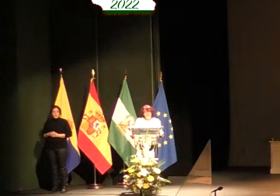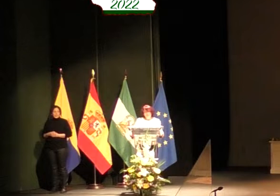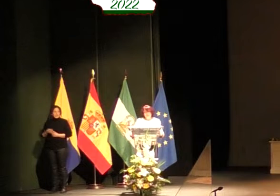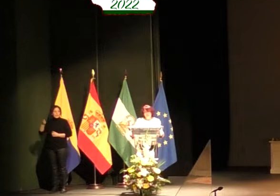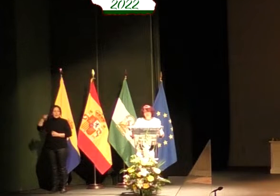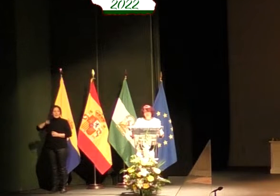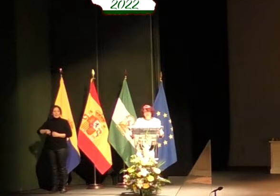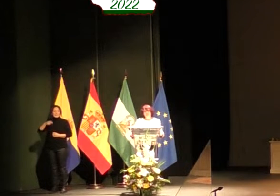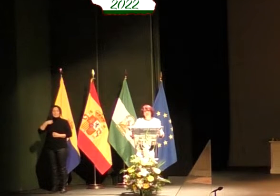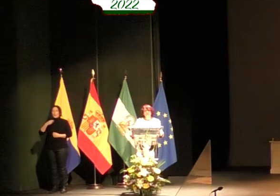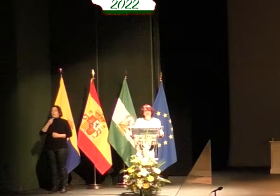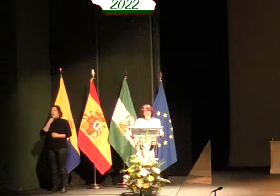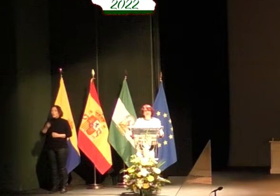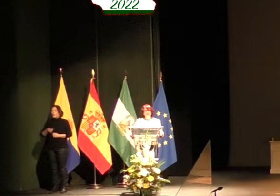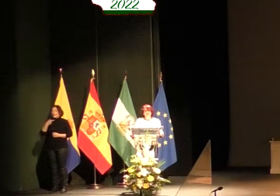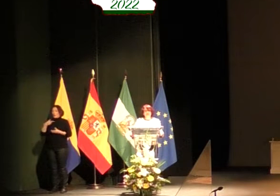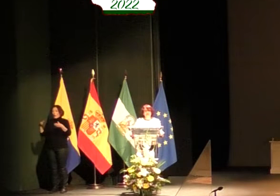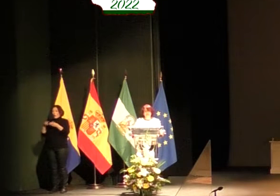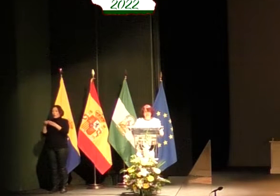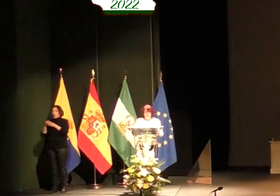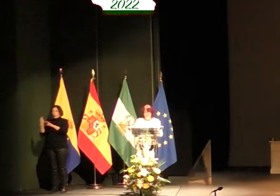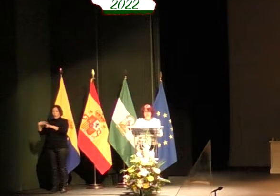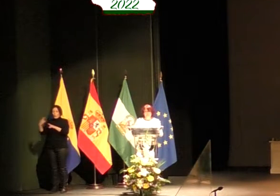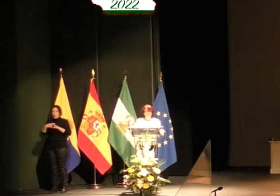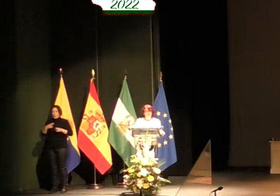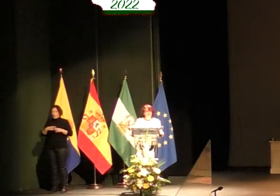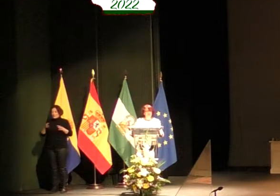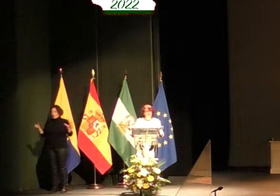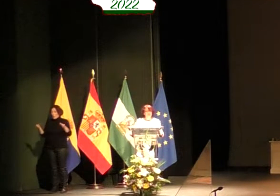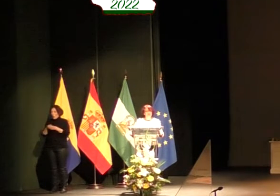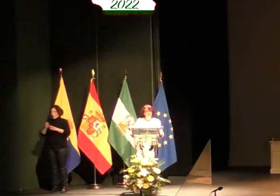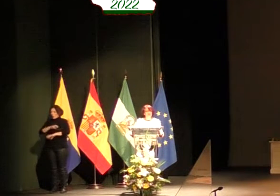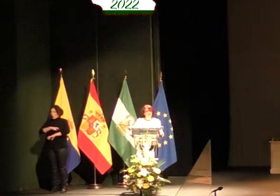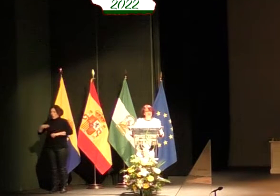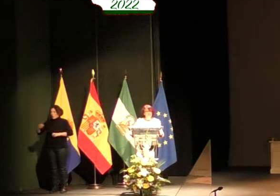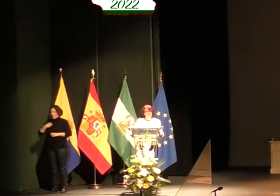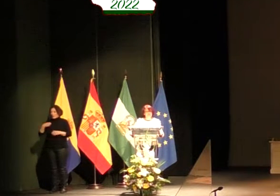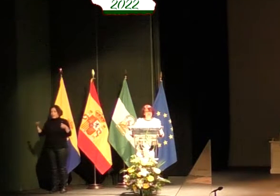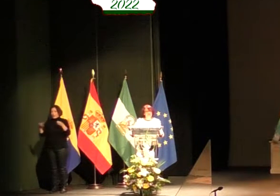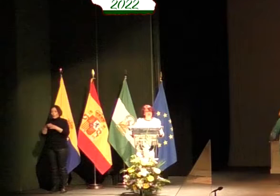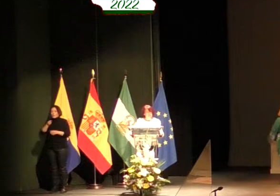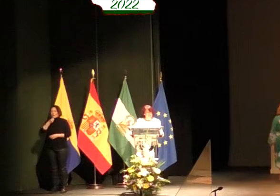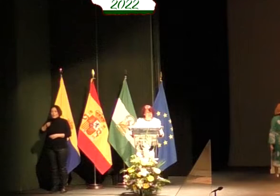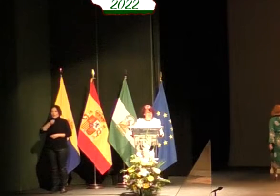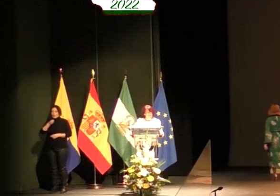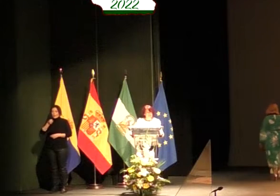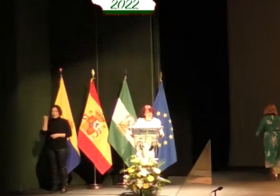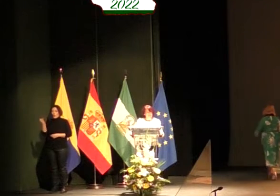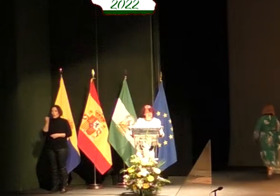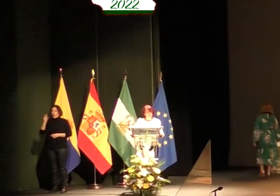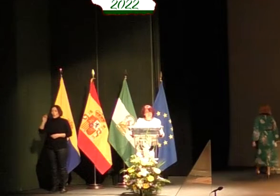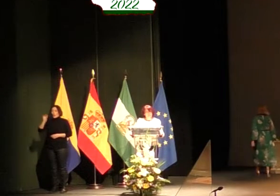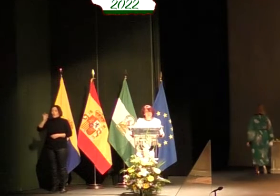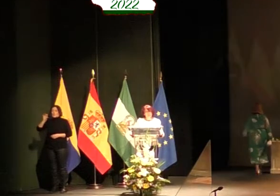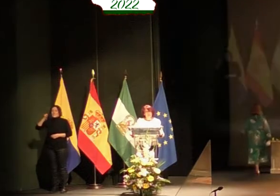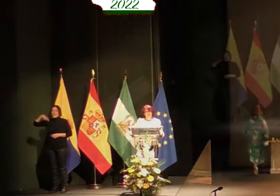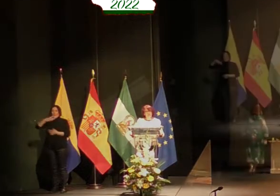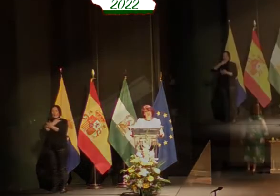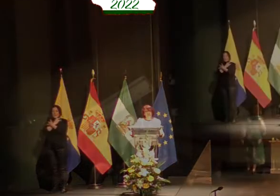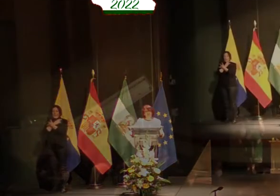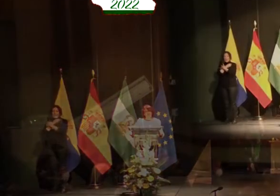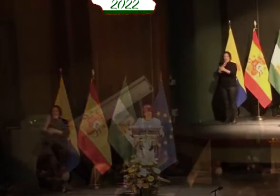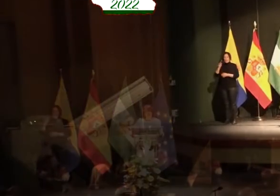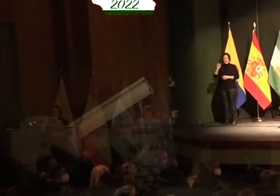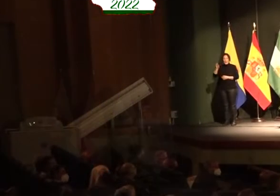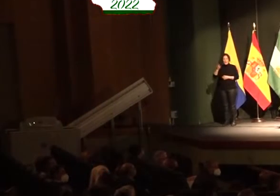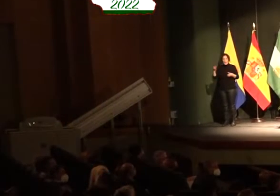Y también a los portavoces de los grupos políticos municipales aquí presentes. El portavoz del Partido Socialista, José María Parra. El